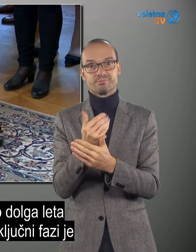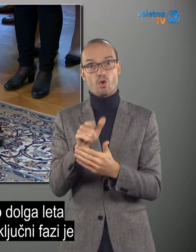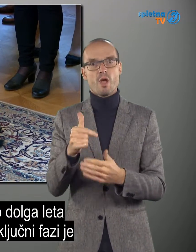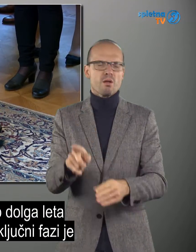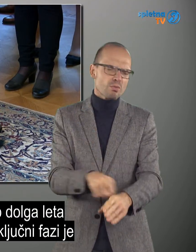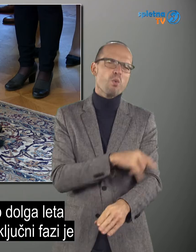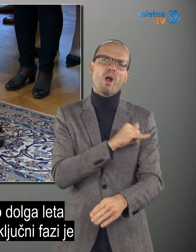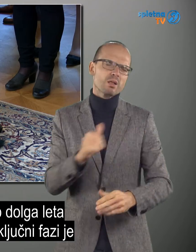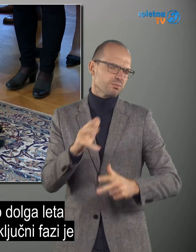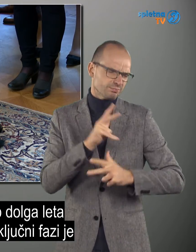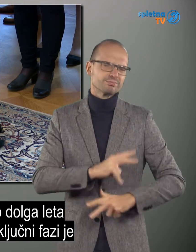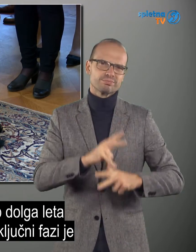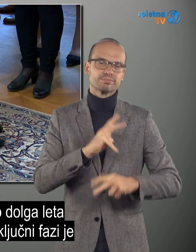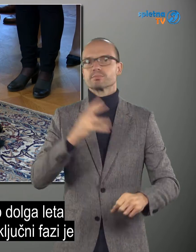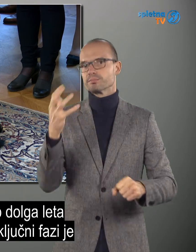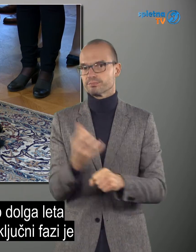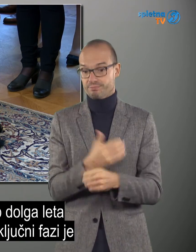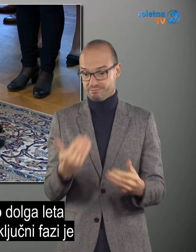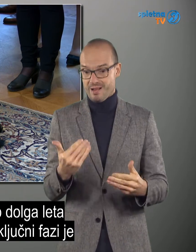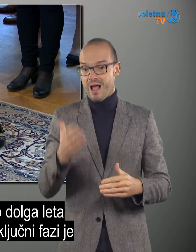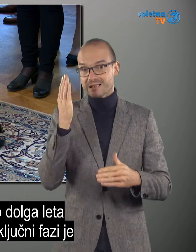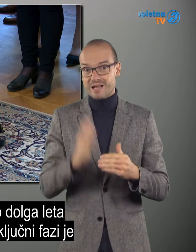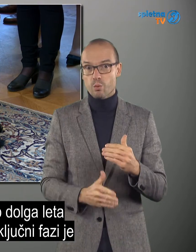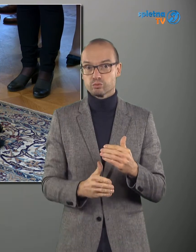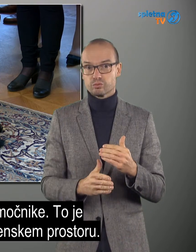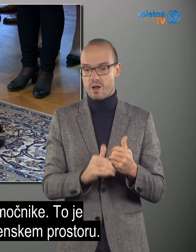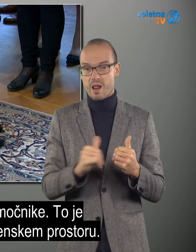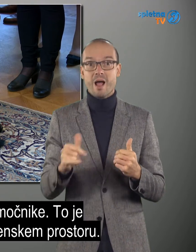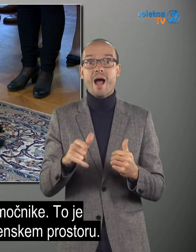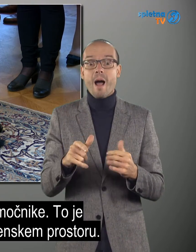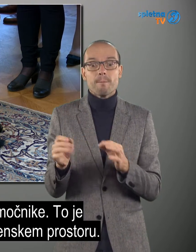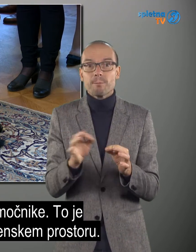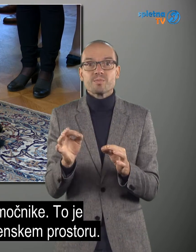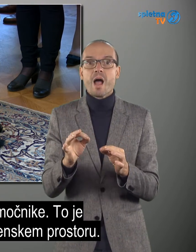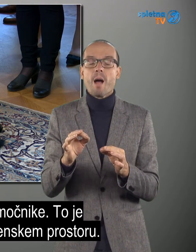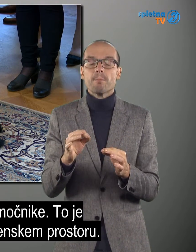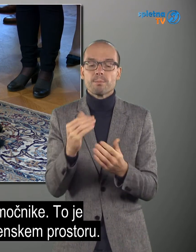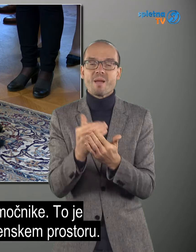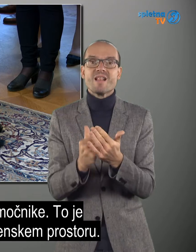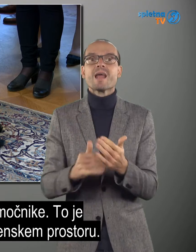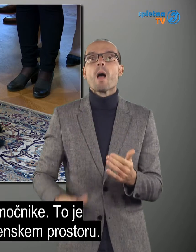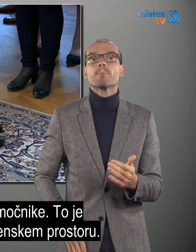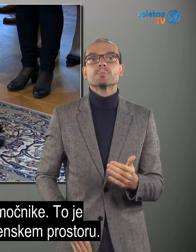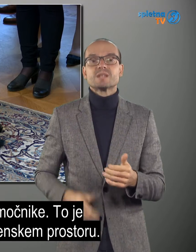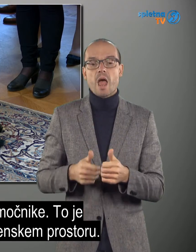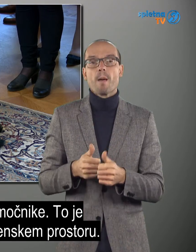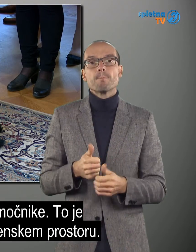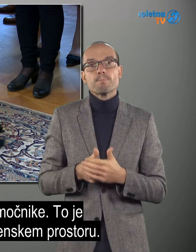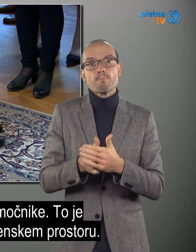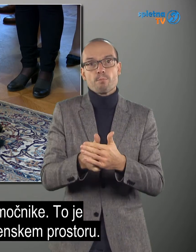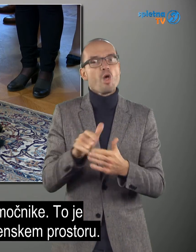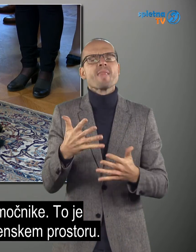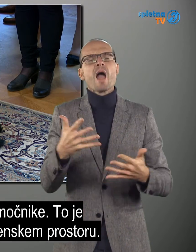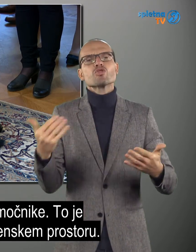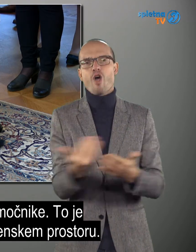mislim, da je bilo dolga leta pričakovana. Trenutno smo v zaključni fazi pripravi pravilnika za pse pomočnike, to je popolna novost v